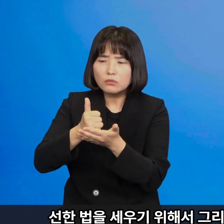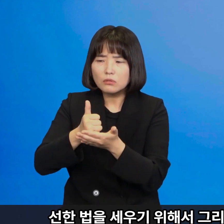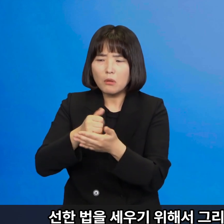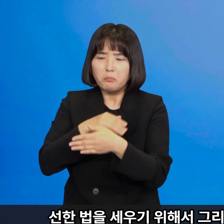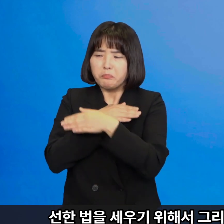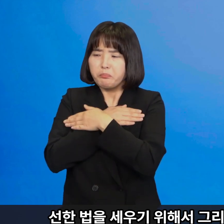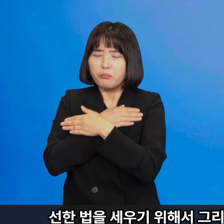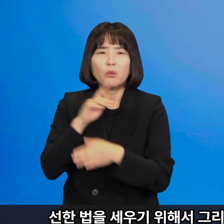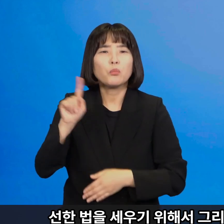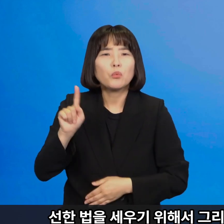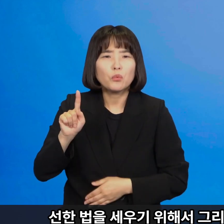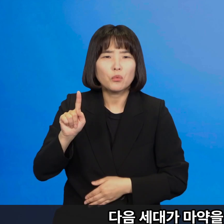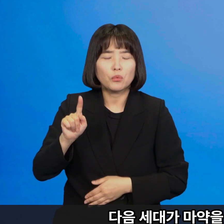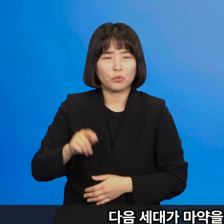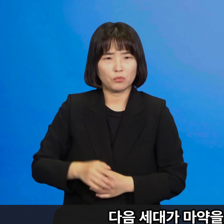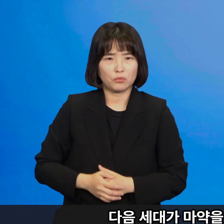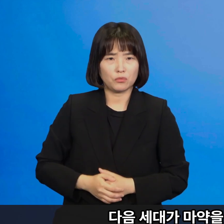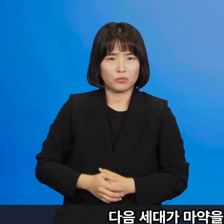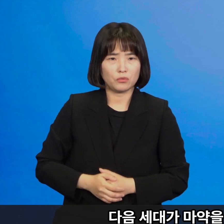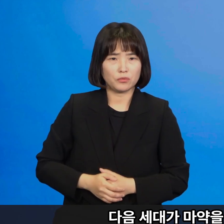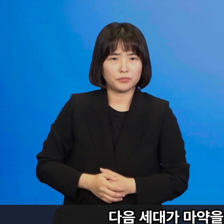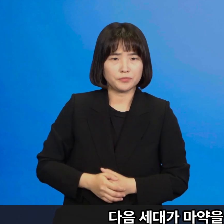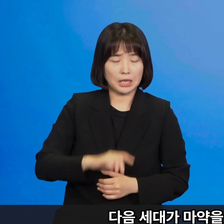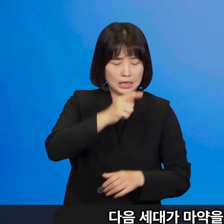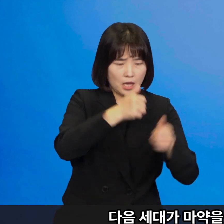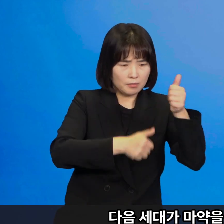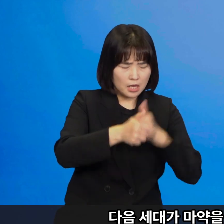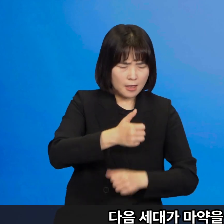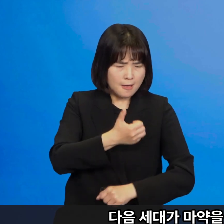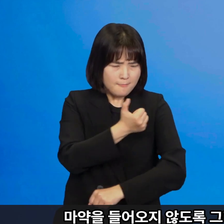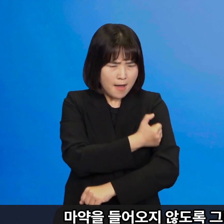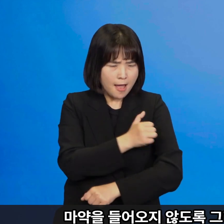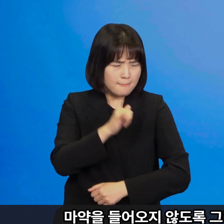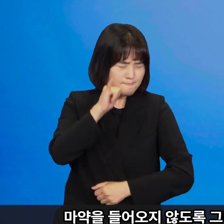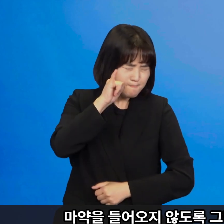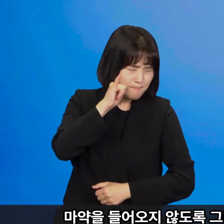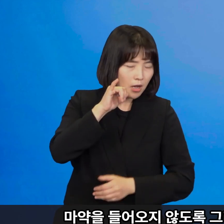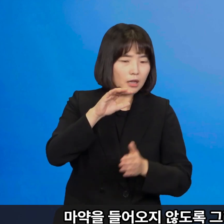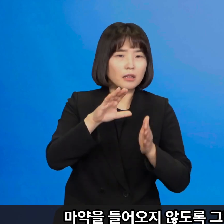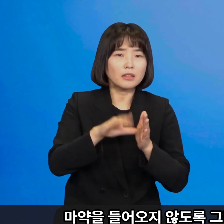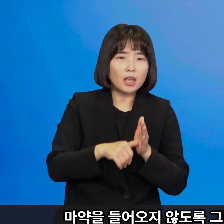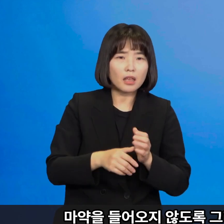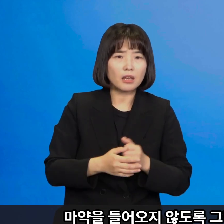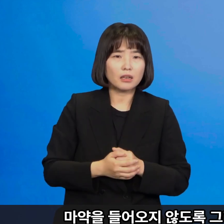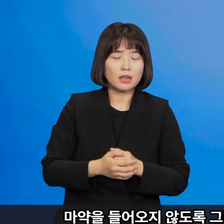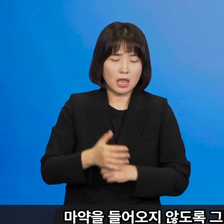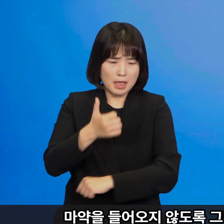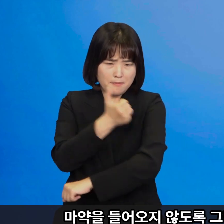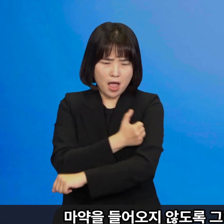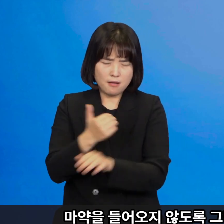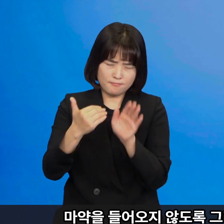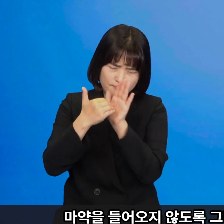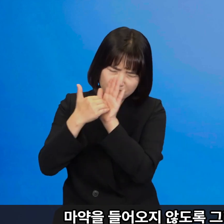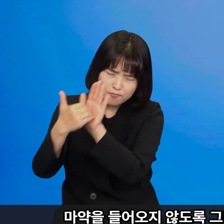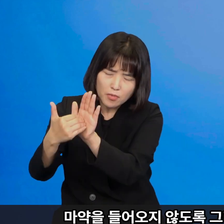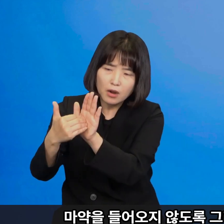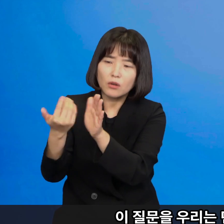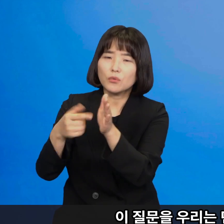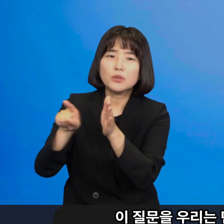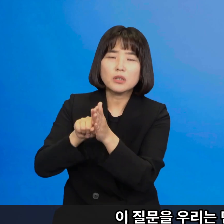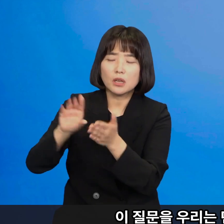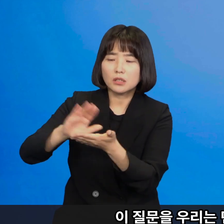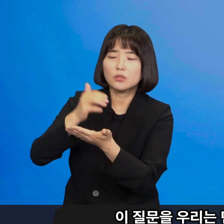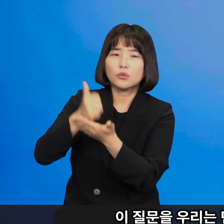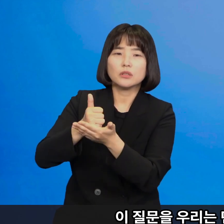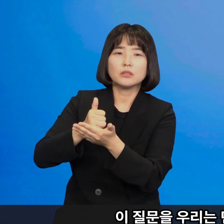무엇을 실천했느냐? 다음 세대가 마약을 그렇게 받아들일 때에 마약을 들어오지 않도록 그리스도인들은 무엇을 했느냐?